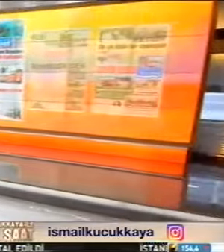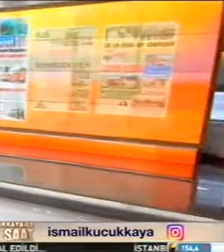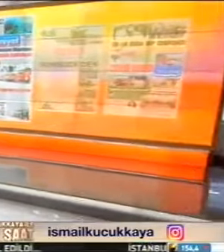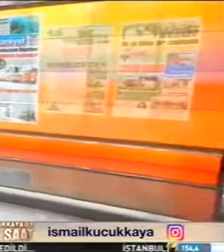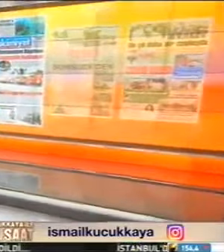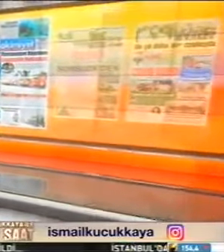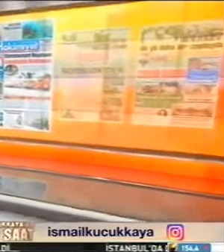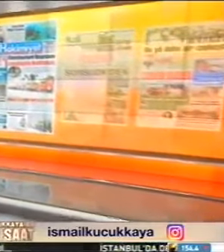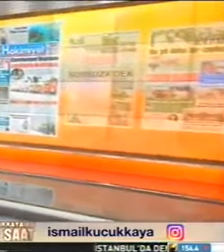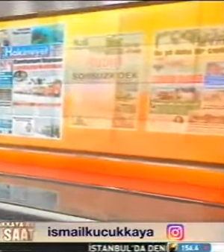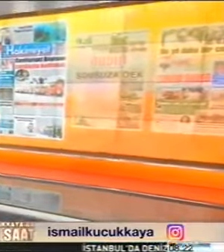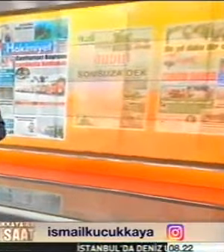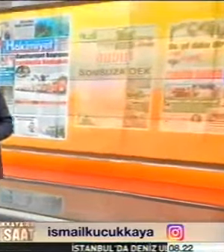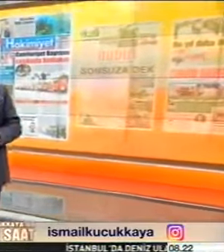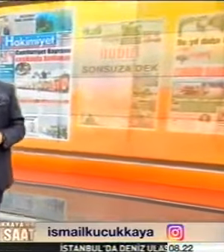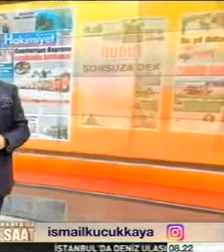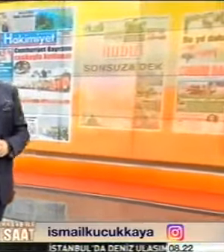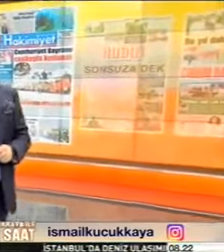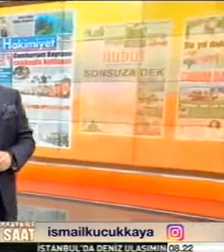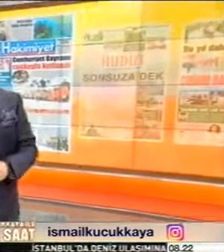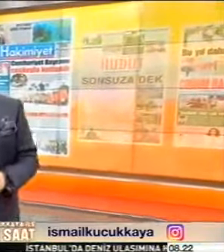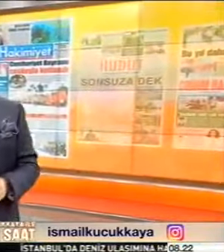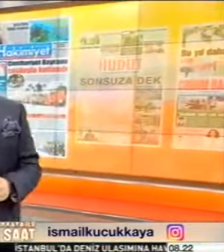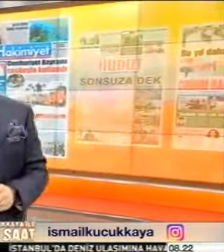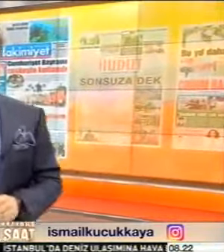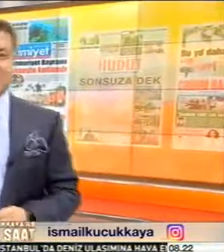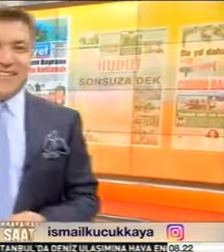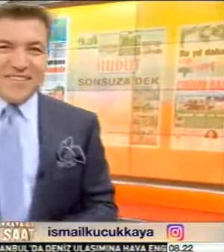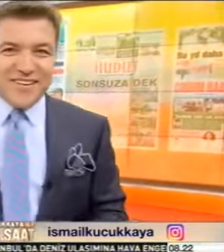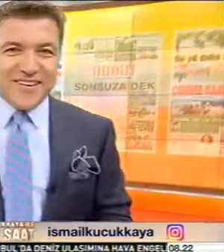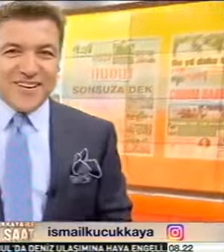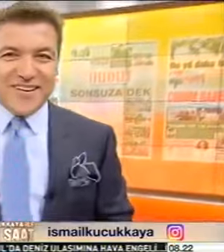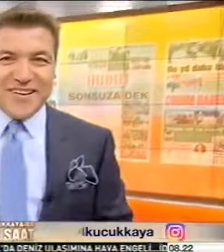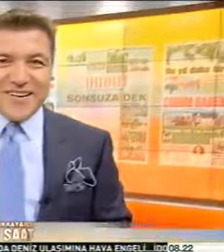Şimdi işaret diliyle Cumhuriyet kutlamaları ve İzmir Marşı.